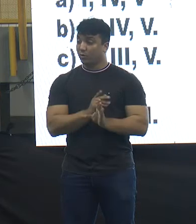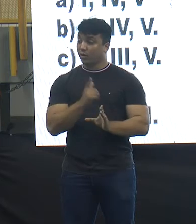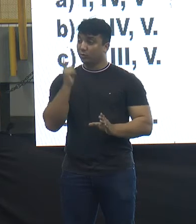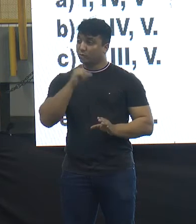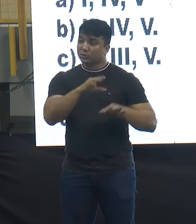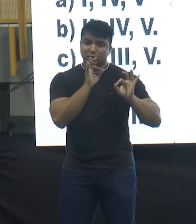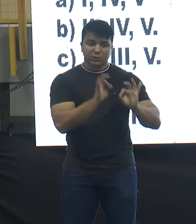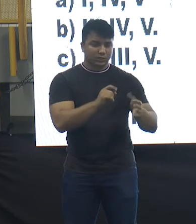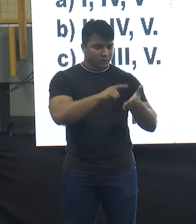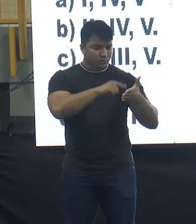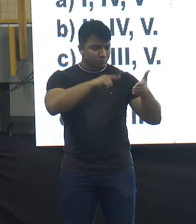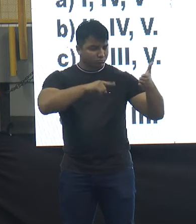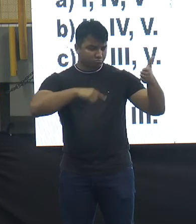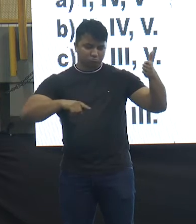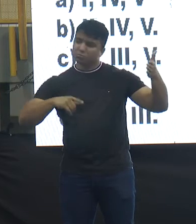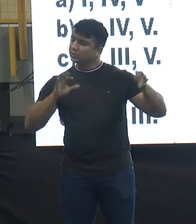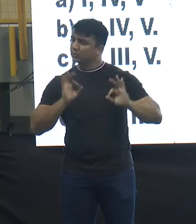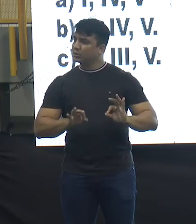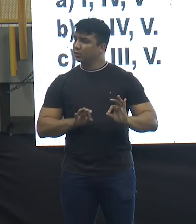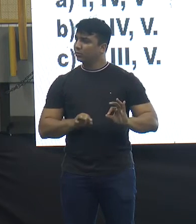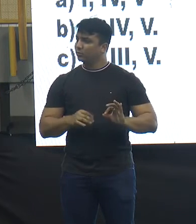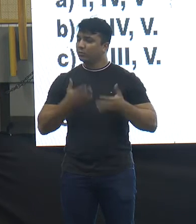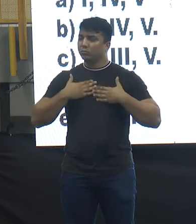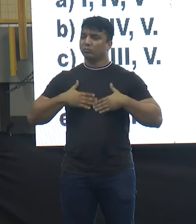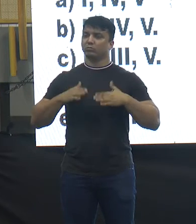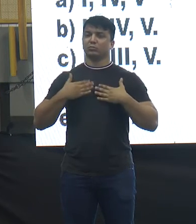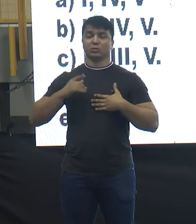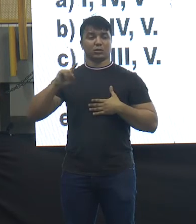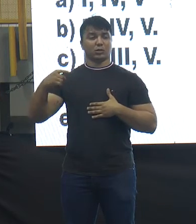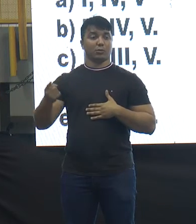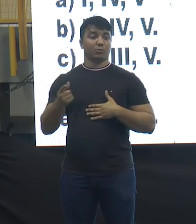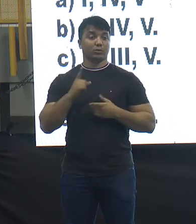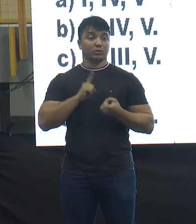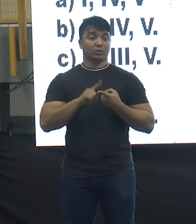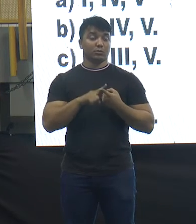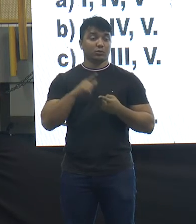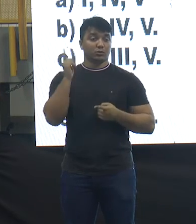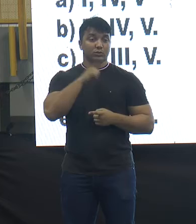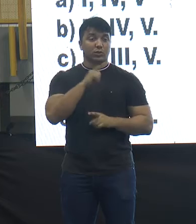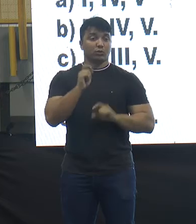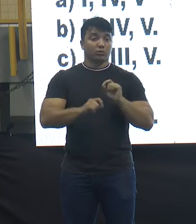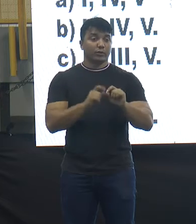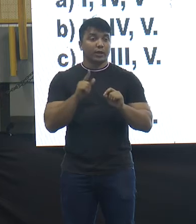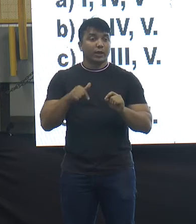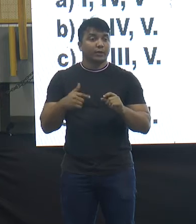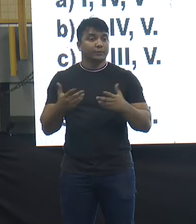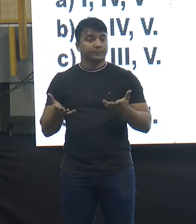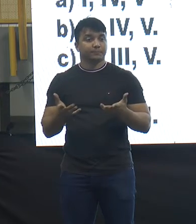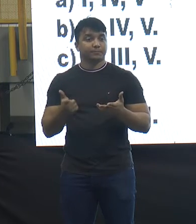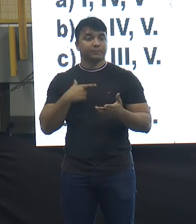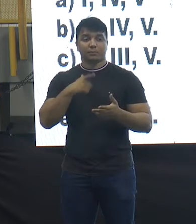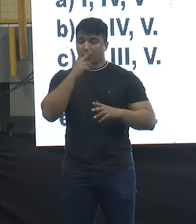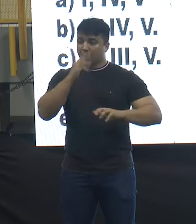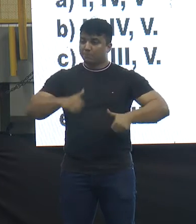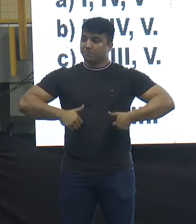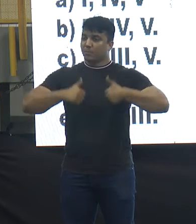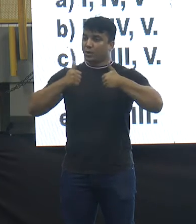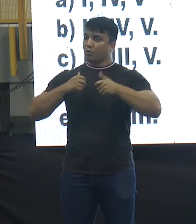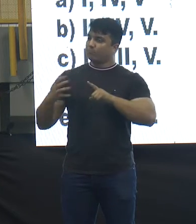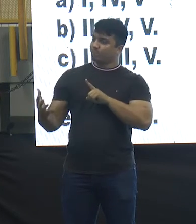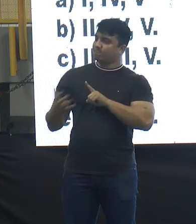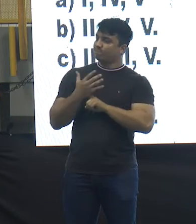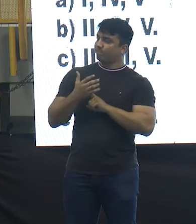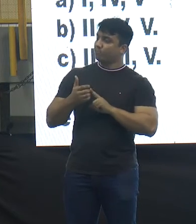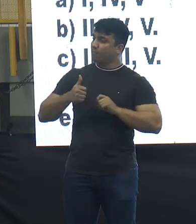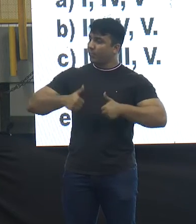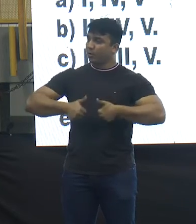ter certeza que vai acertar as questões, se você fizer com tranquilidade. E vai te dar upgrade, um fortalecimento para